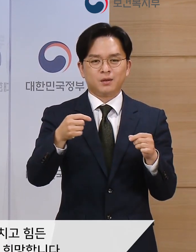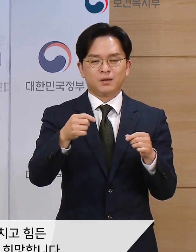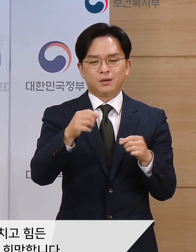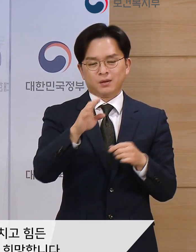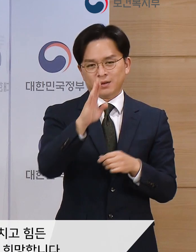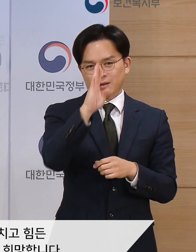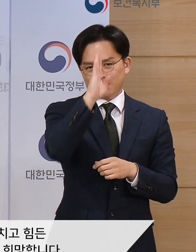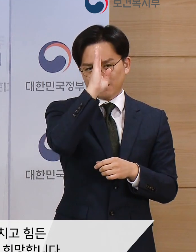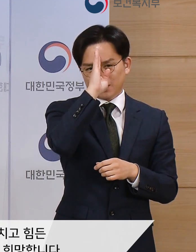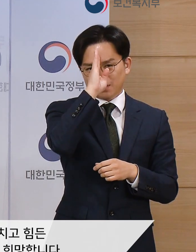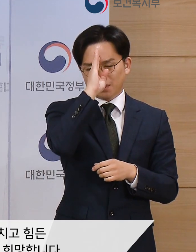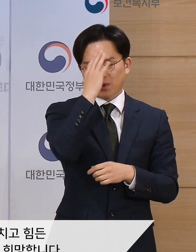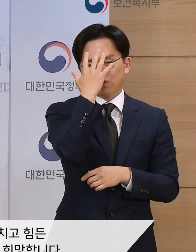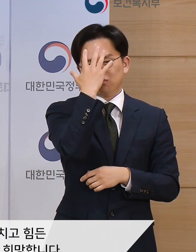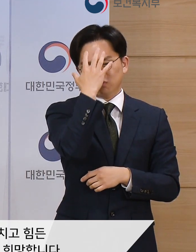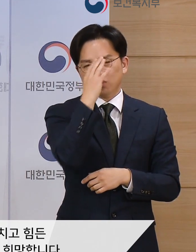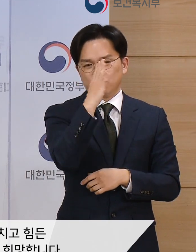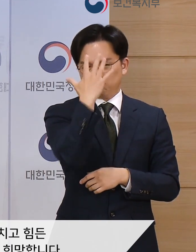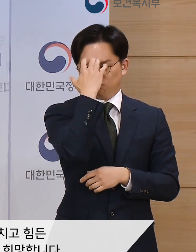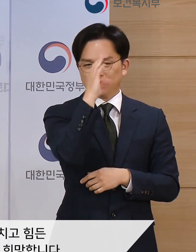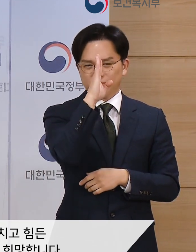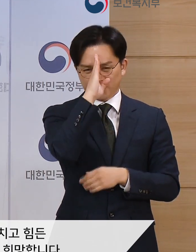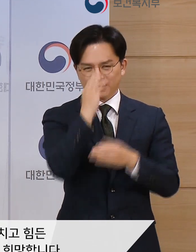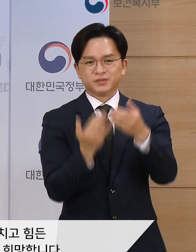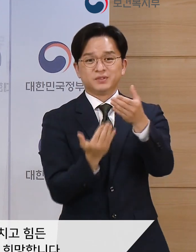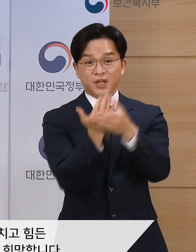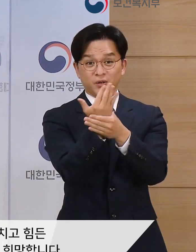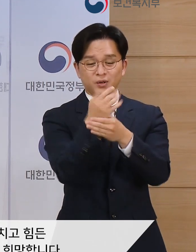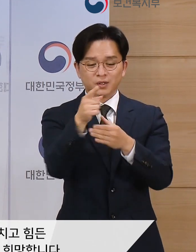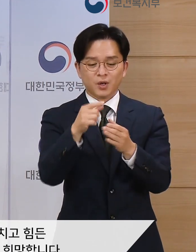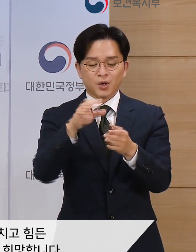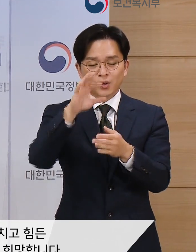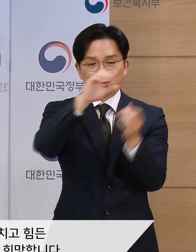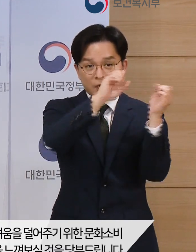국민들에게도 한 줄기 마음의 위로가 될 수 있기를 희망합니다.